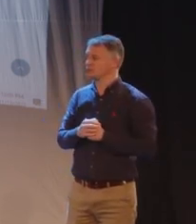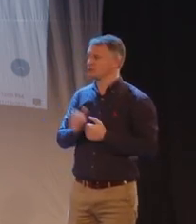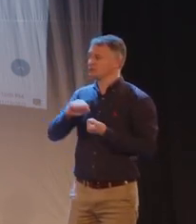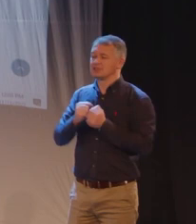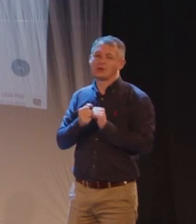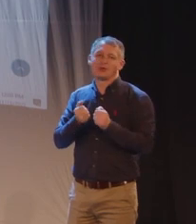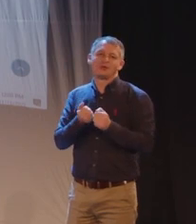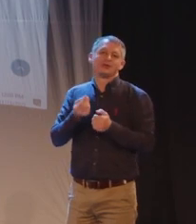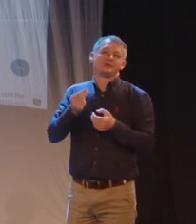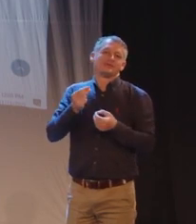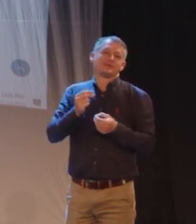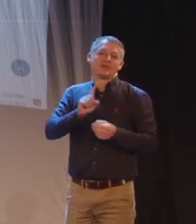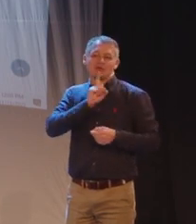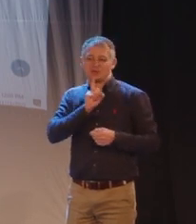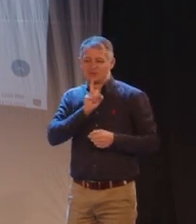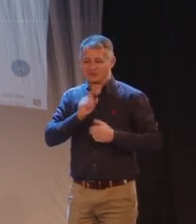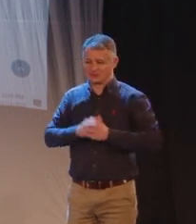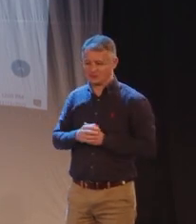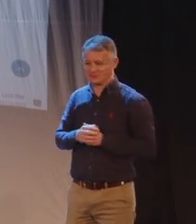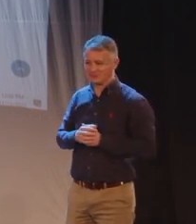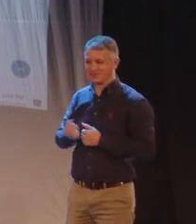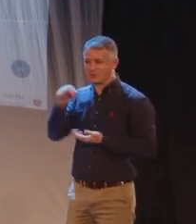numim. Vorbiți?